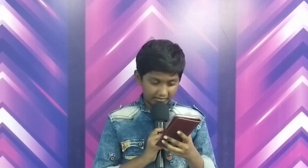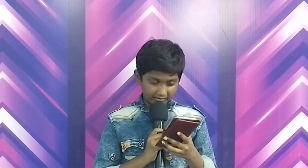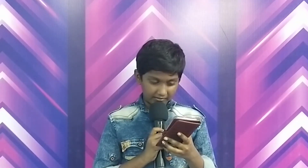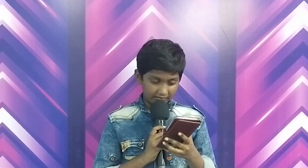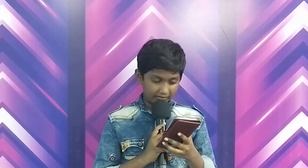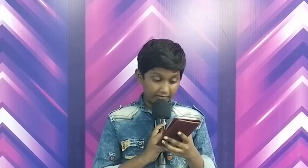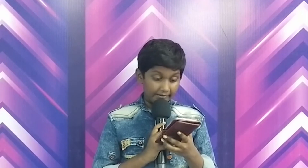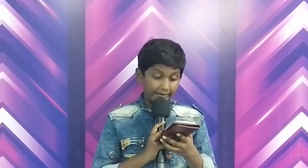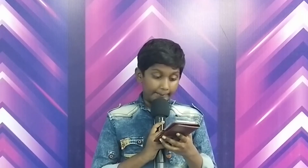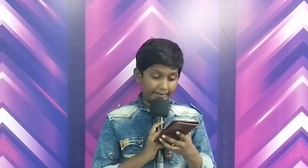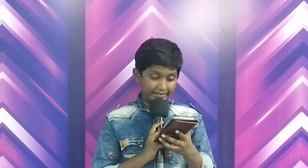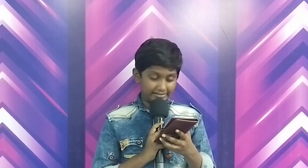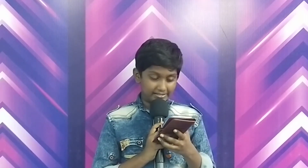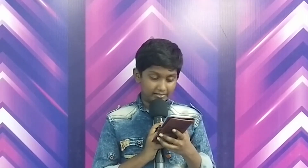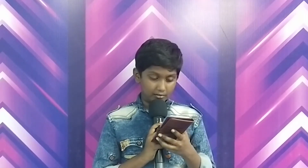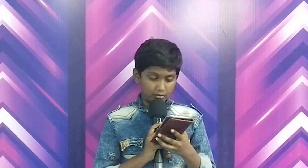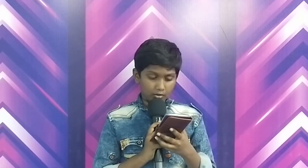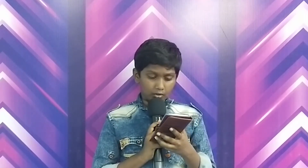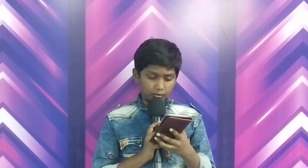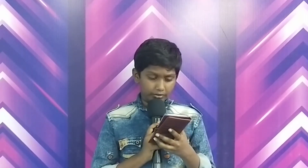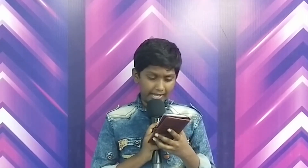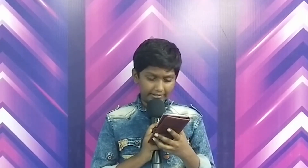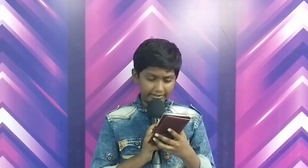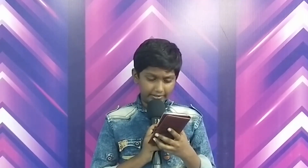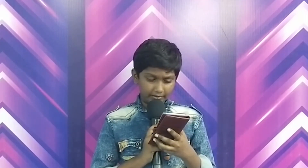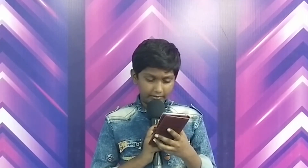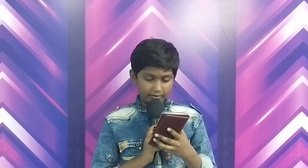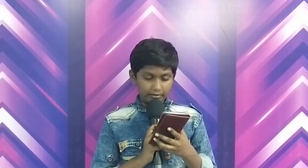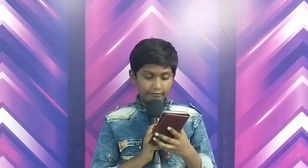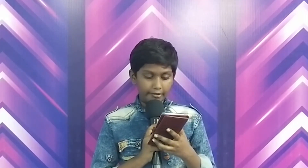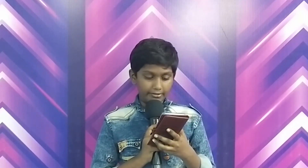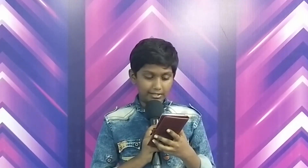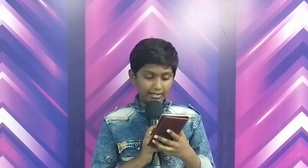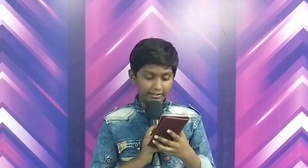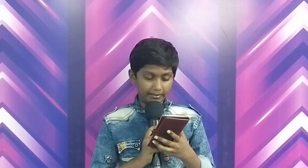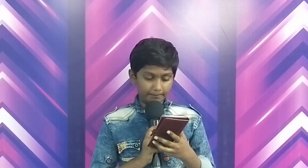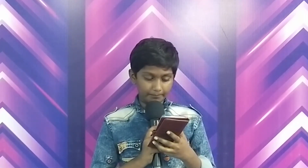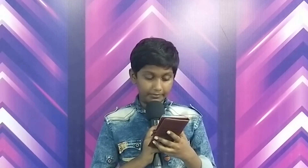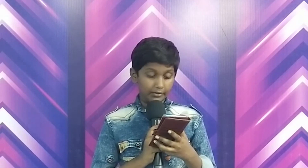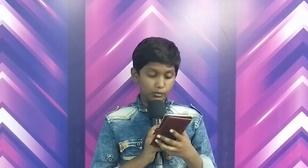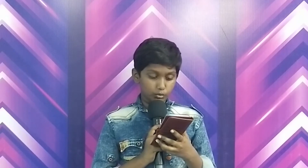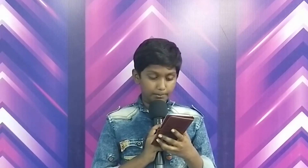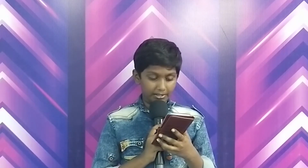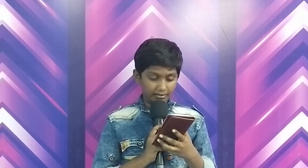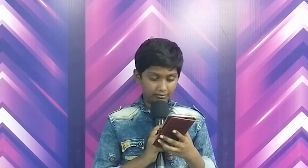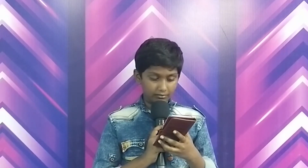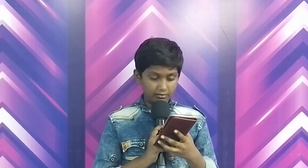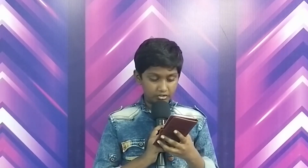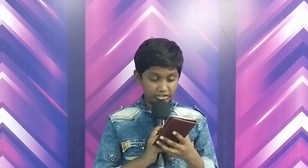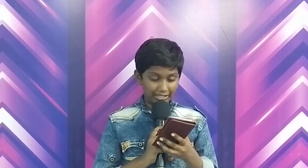है, मैं इस दुनिया की व्यवस्था के